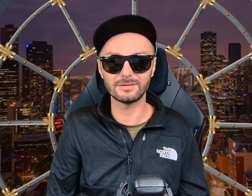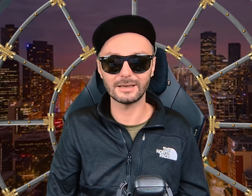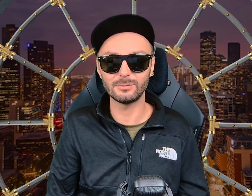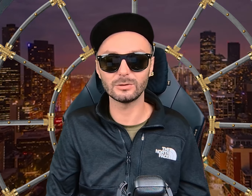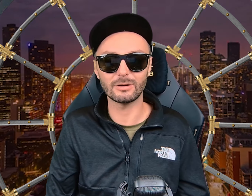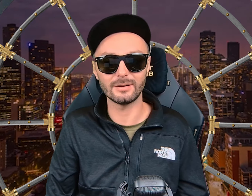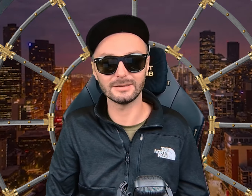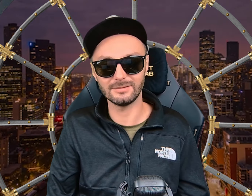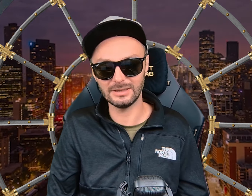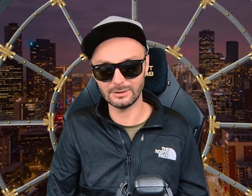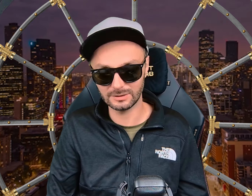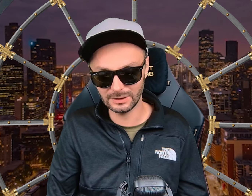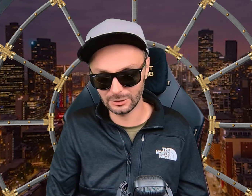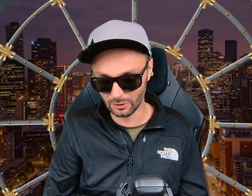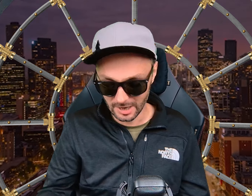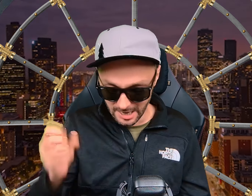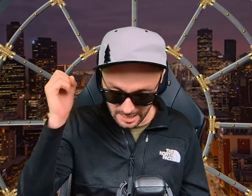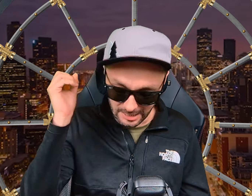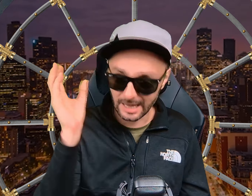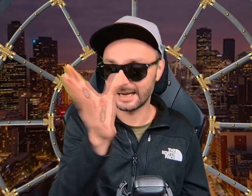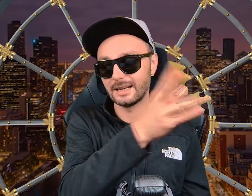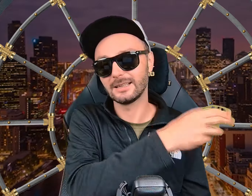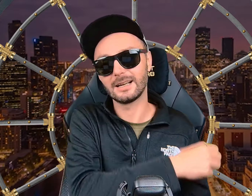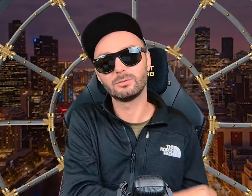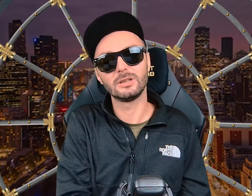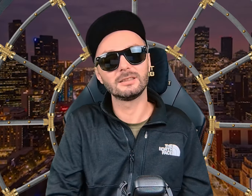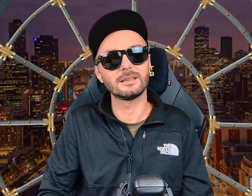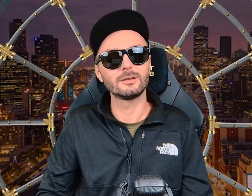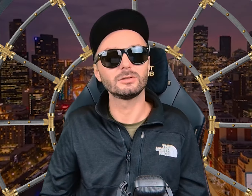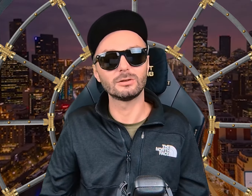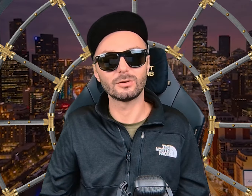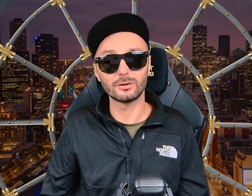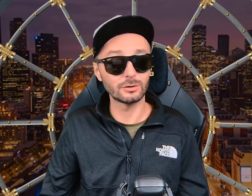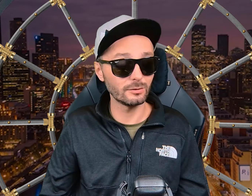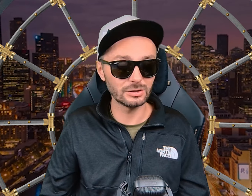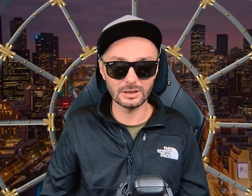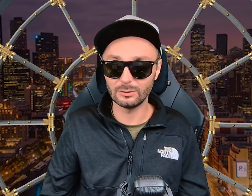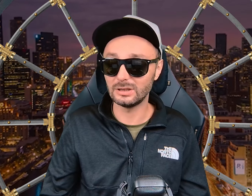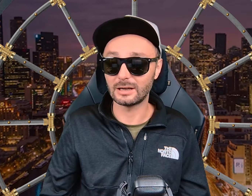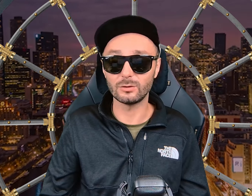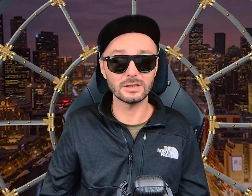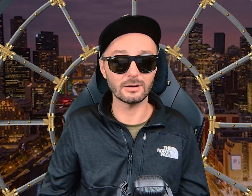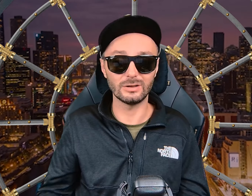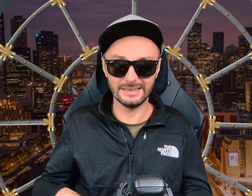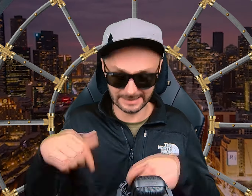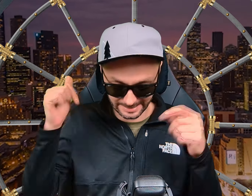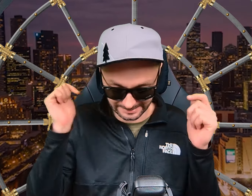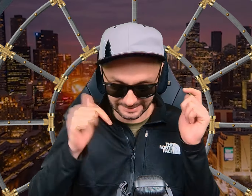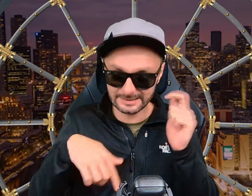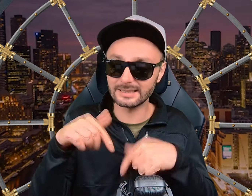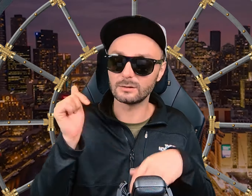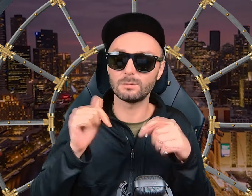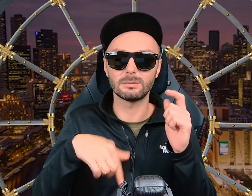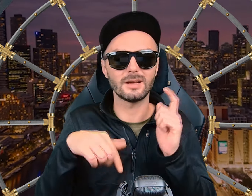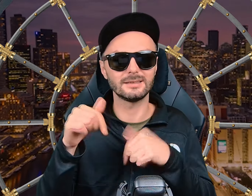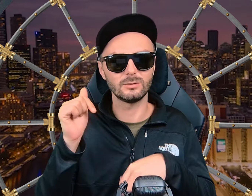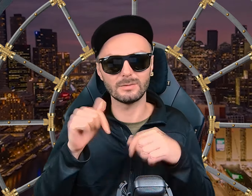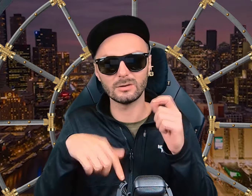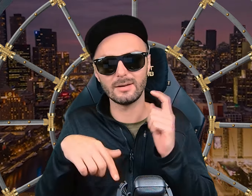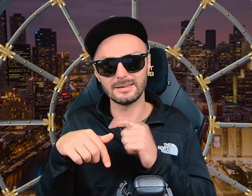svaki puta ako vam se vidio, svidio Lajkajte ga i podijelite da dođe do što više ljudi Također ako niste, stisate to, preplacate dugme To vam je,